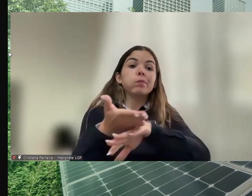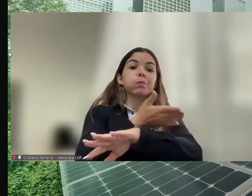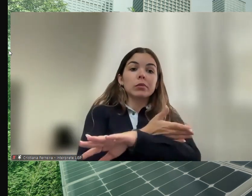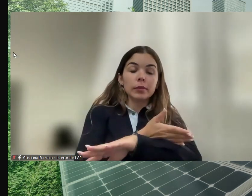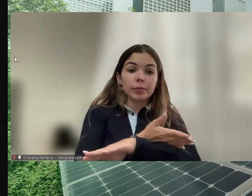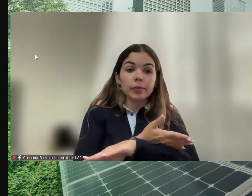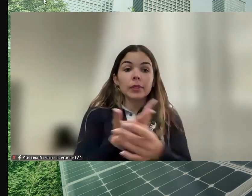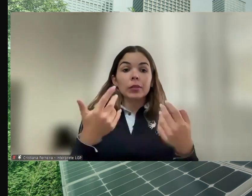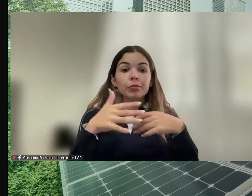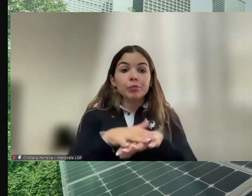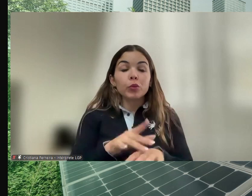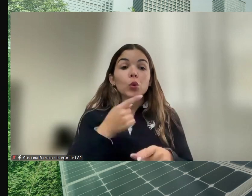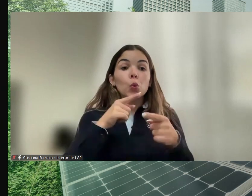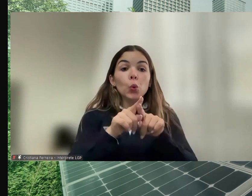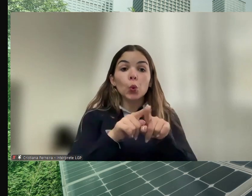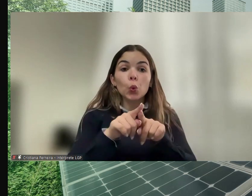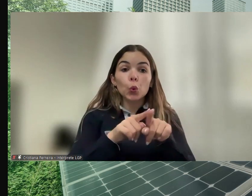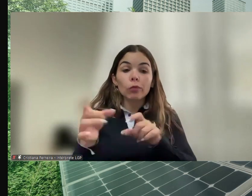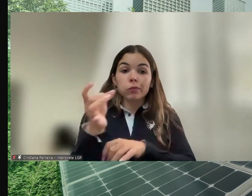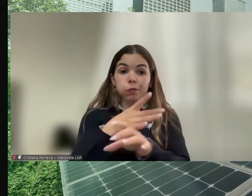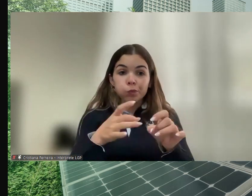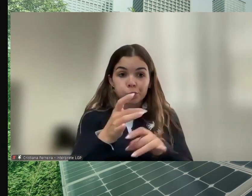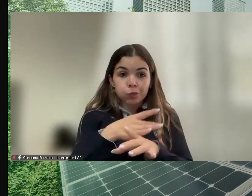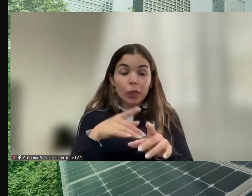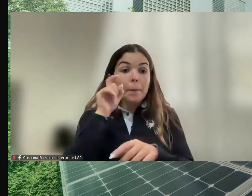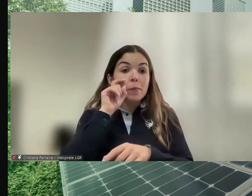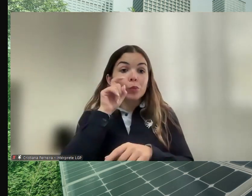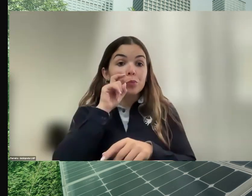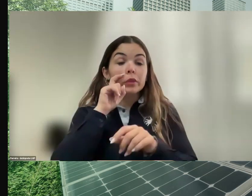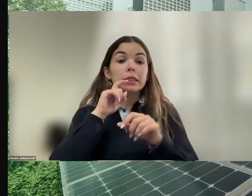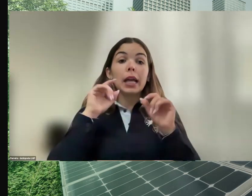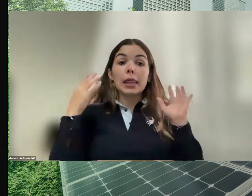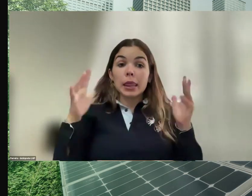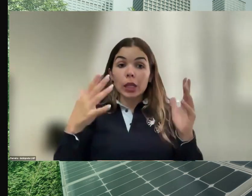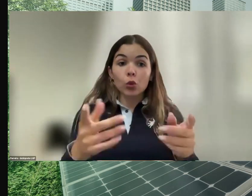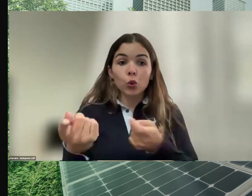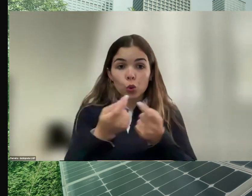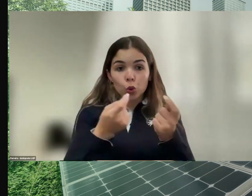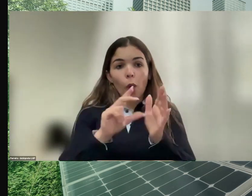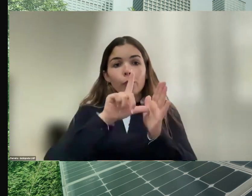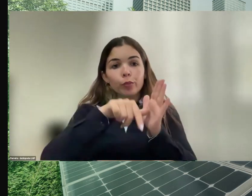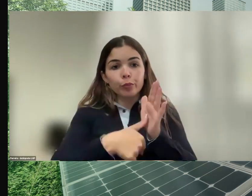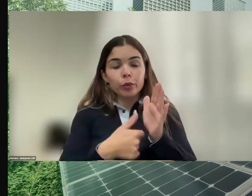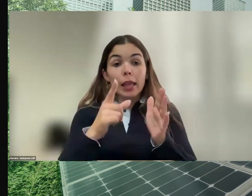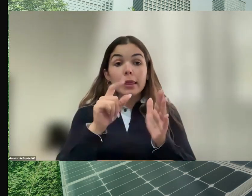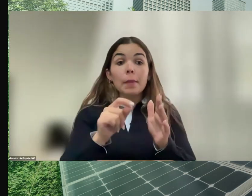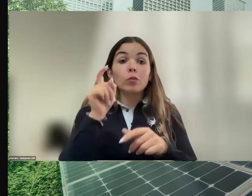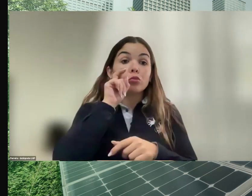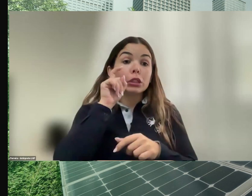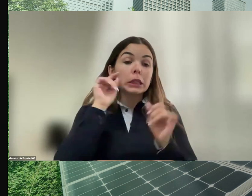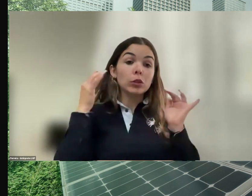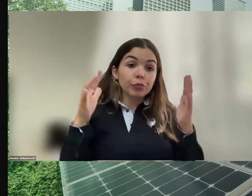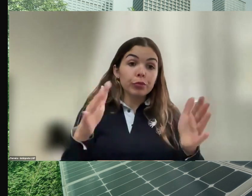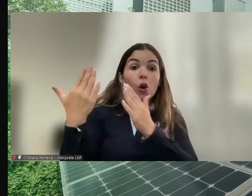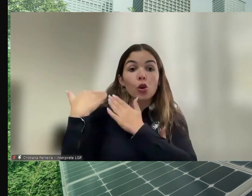de políticas europeias de conservação da natureza, coordenou projetos também neste campo da conservação da natureza e foi